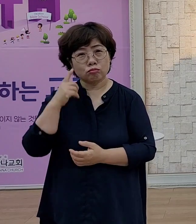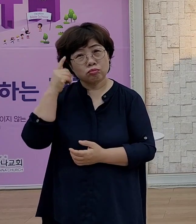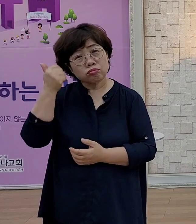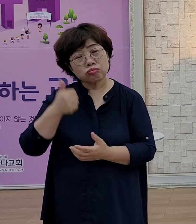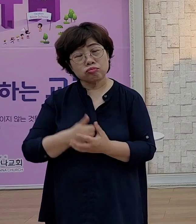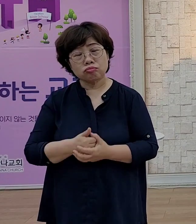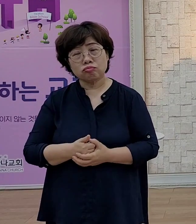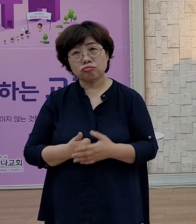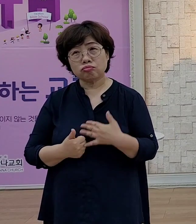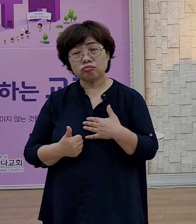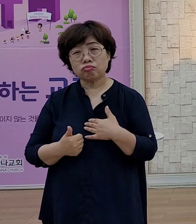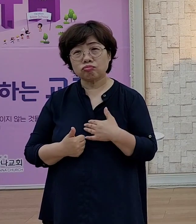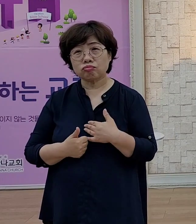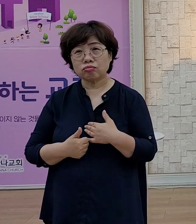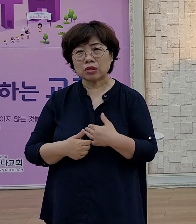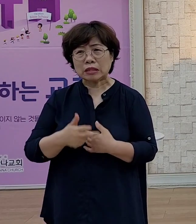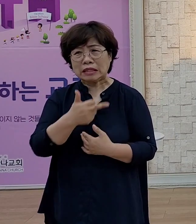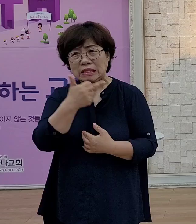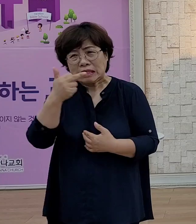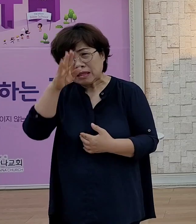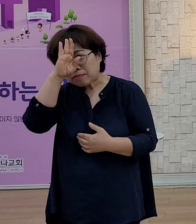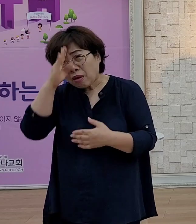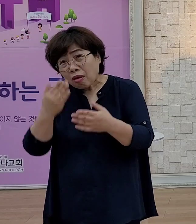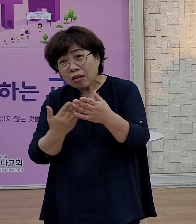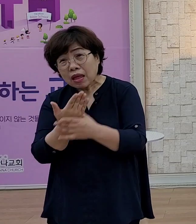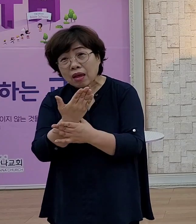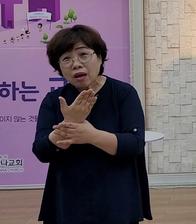어떤 큰 질병을 만났어.